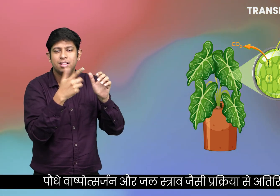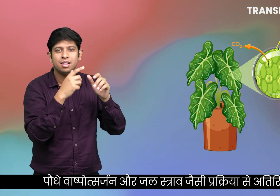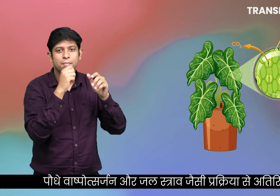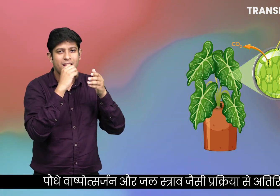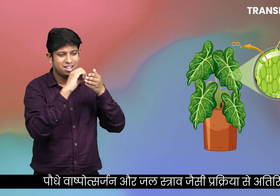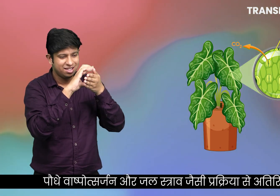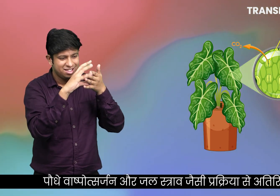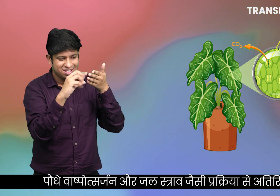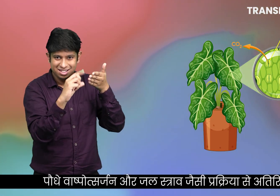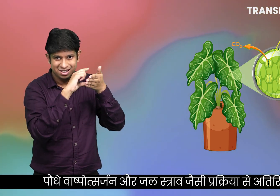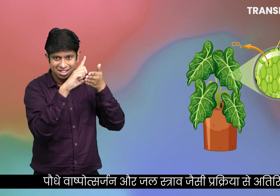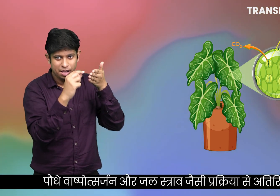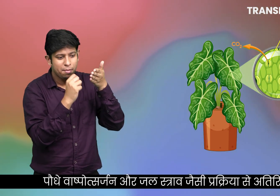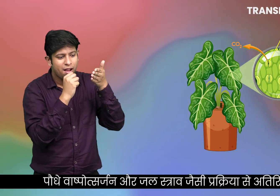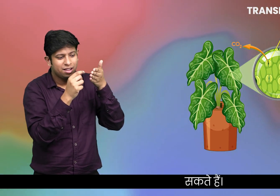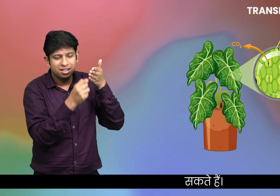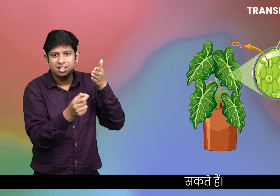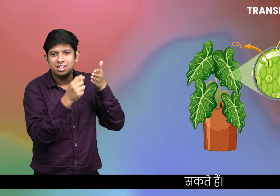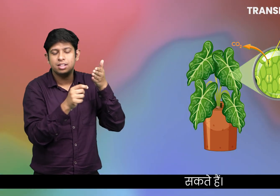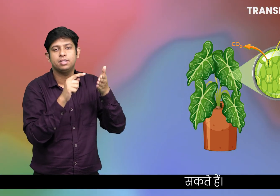से छुटकारा पा सकते हैं।